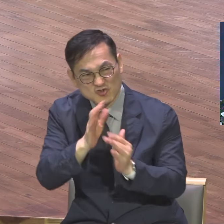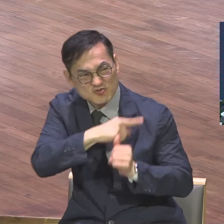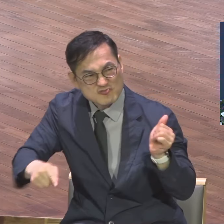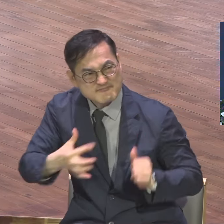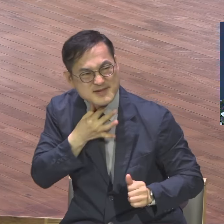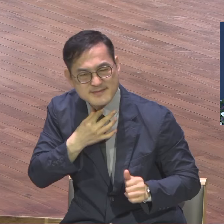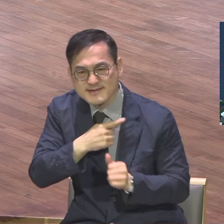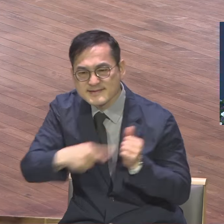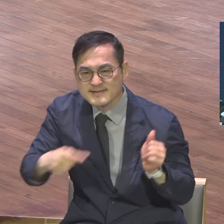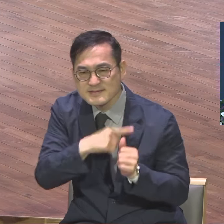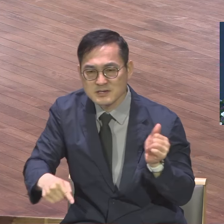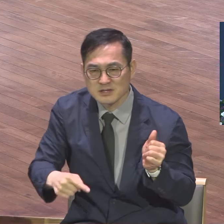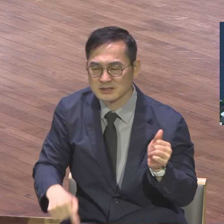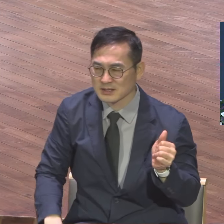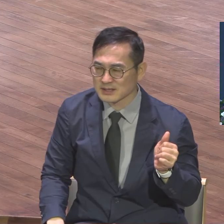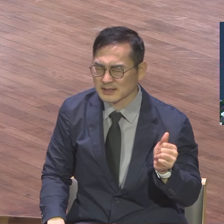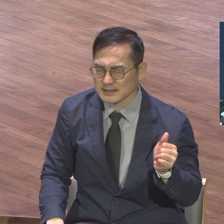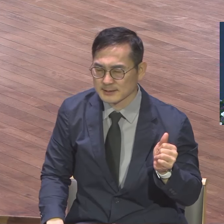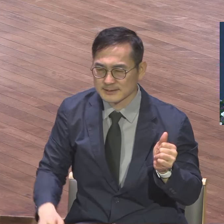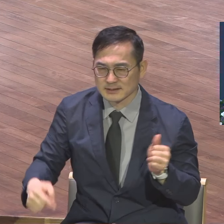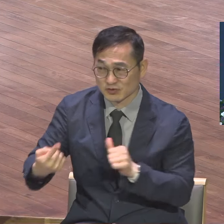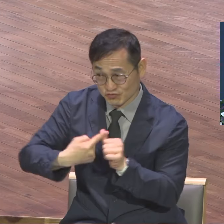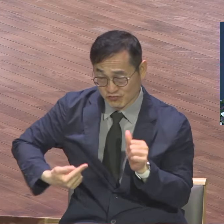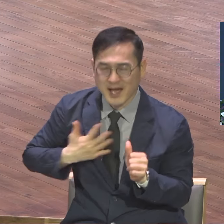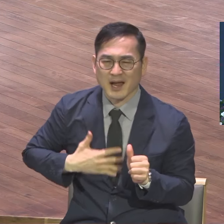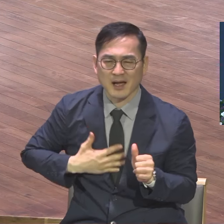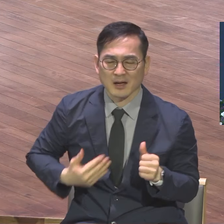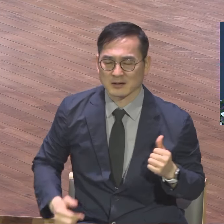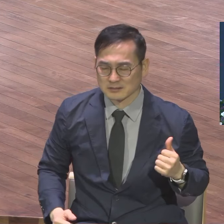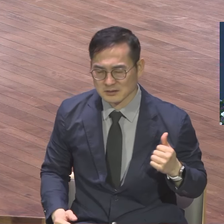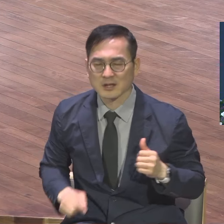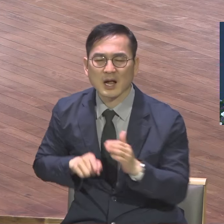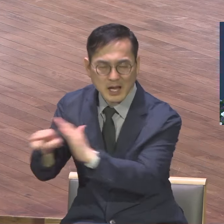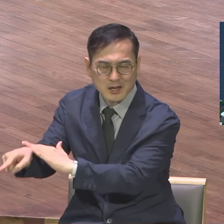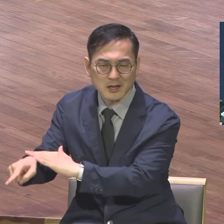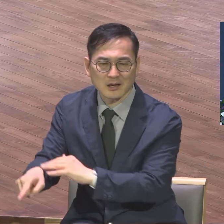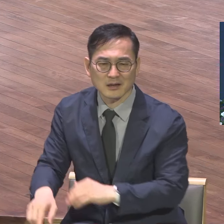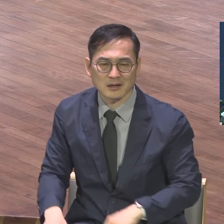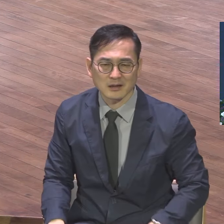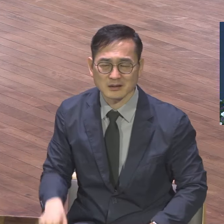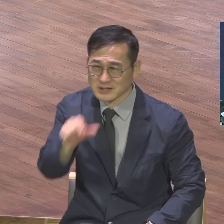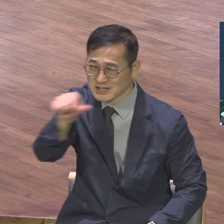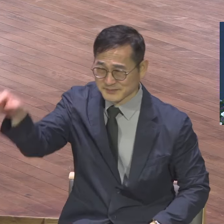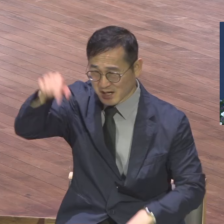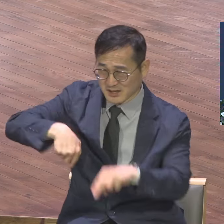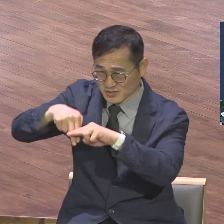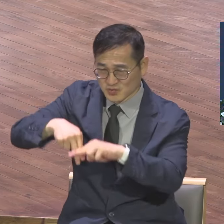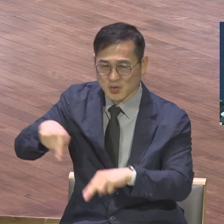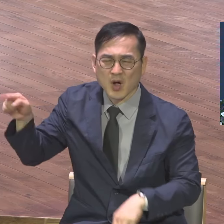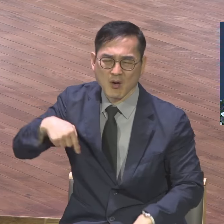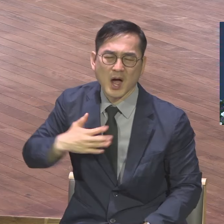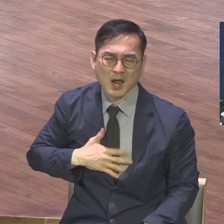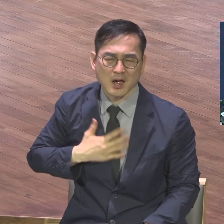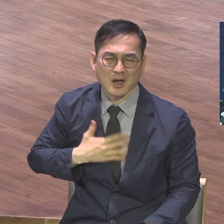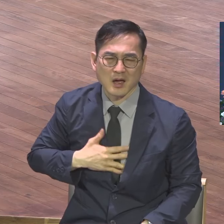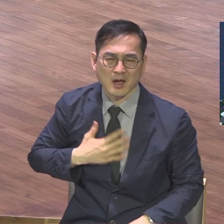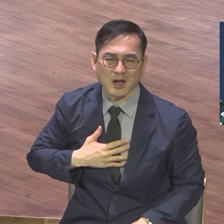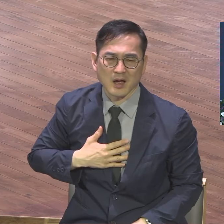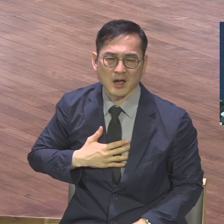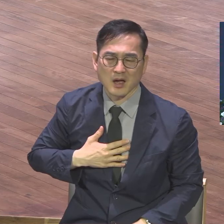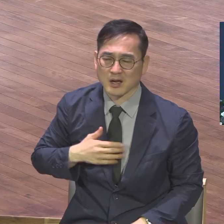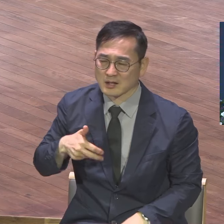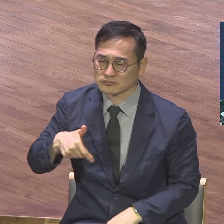때문에 지러 올라갑니다. 죽으려. 죽으려. 십자가 지을 거니까 죽으려. 도상으로 가는